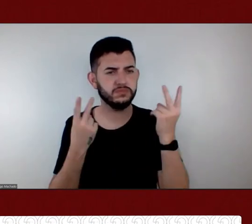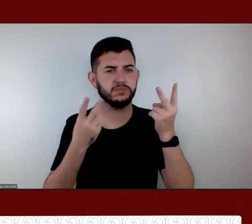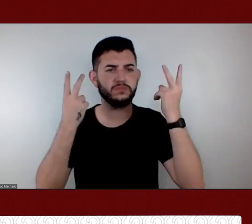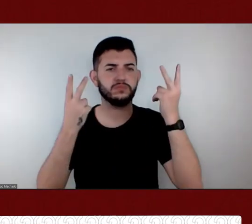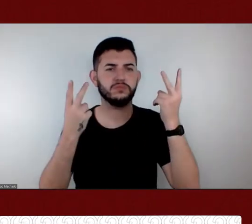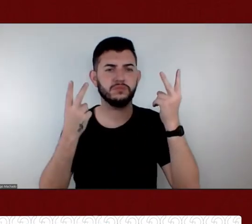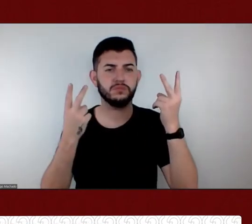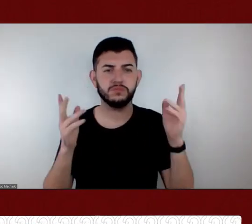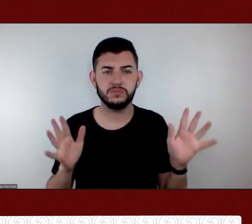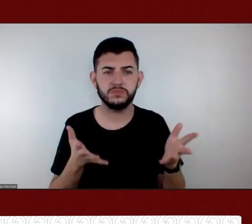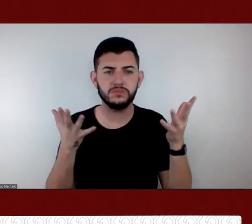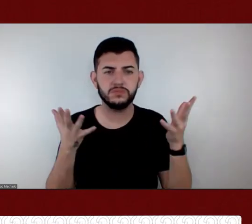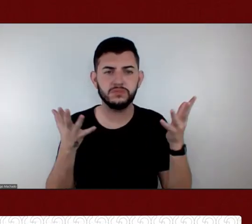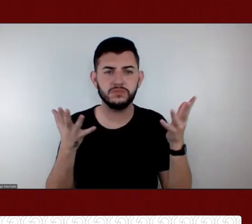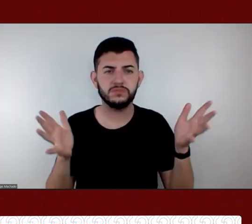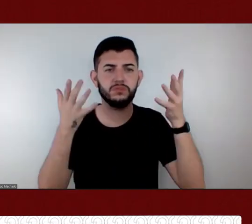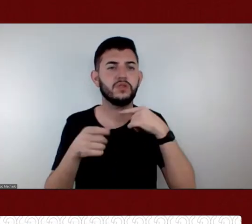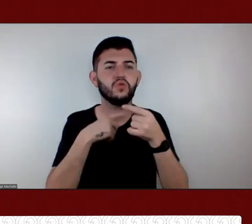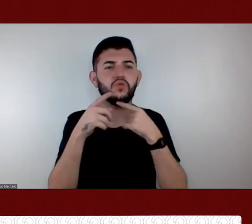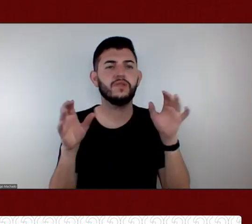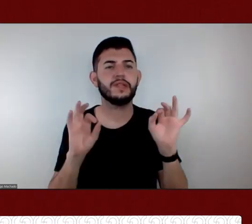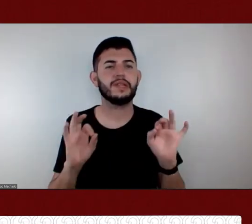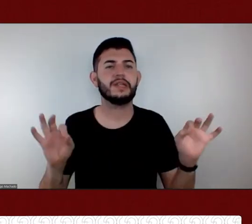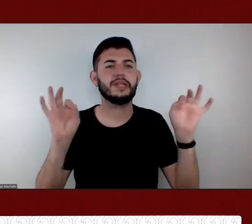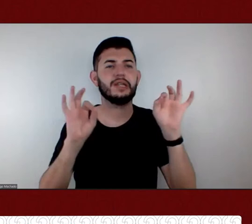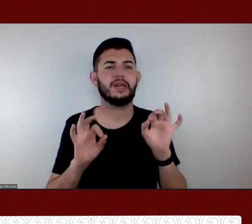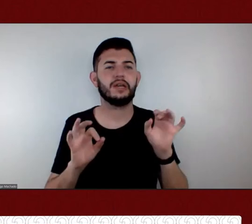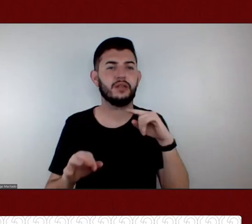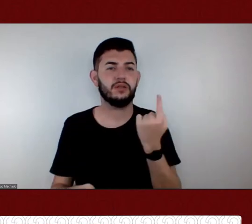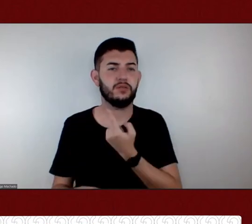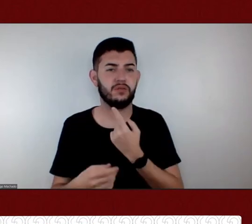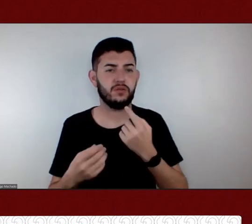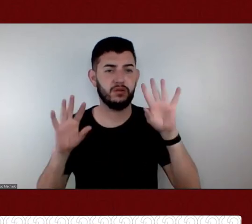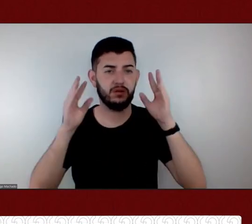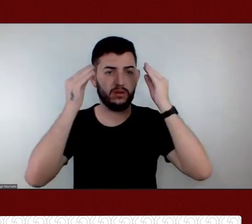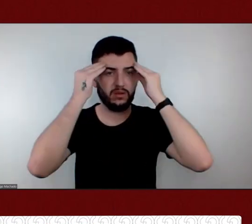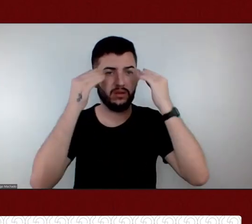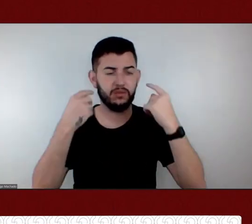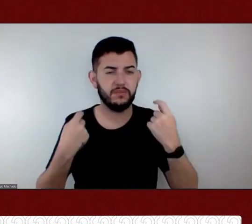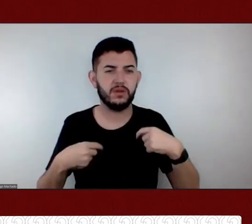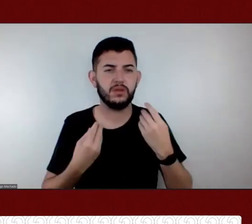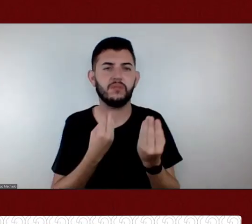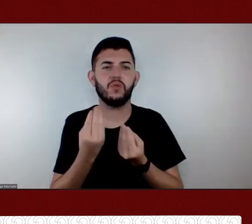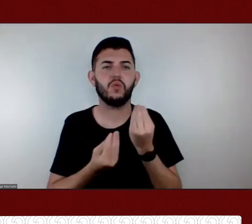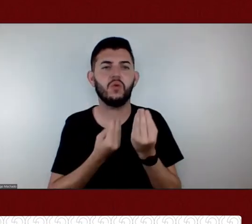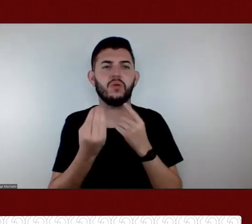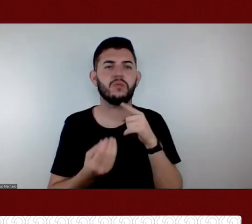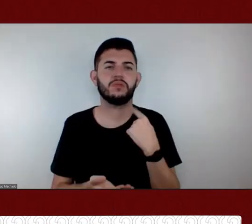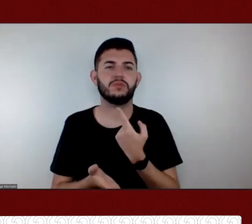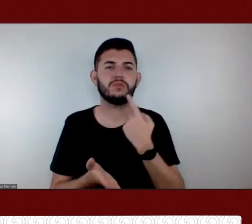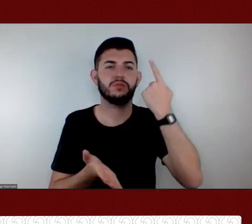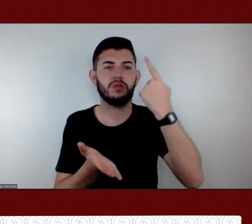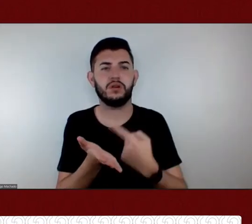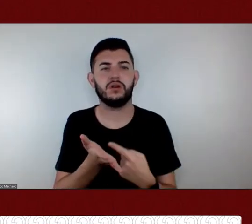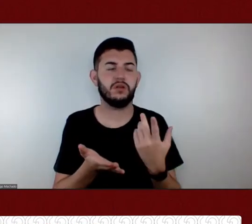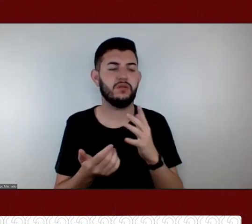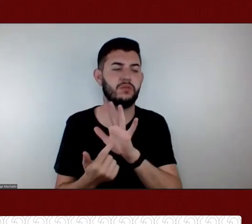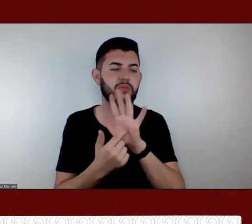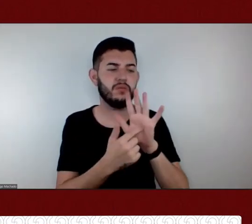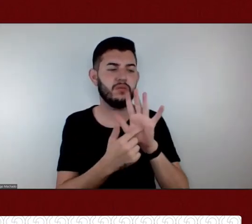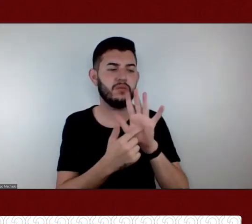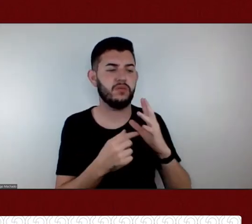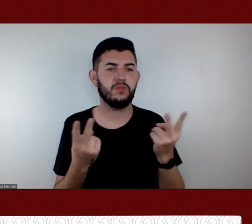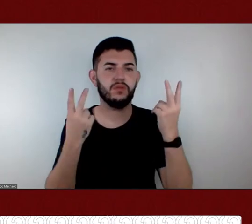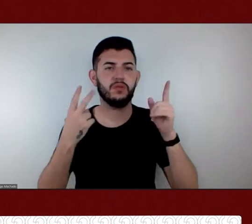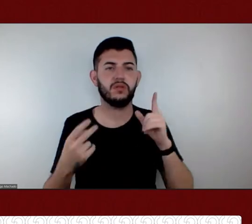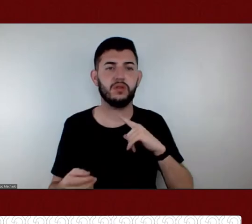dúvida alguma, nós precisamos entender como afirmar esses valores numa nova realidade